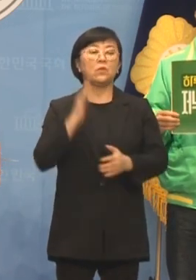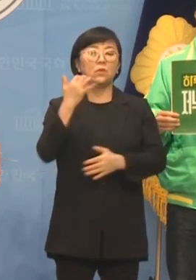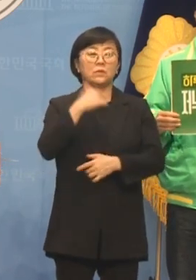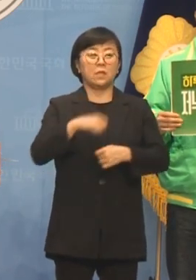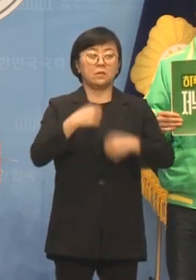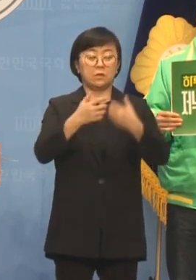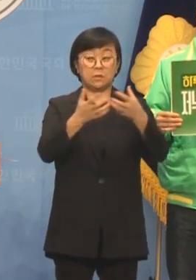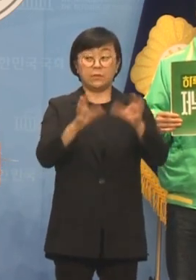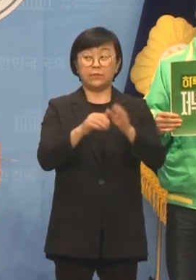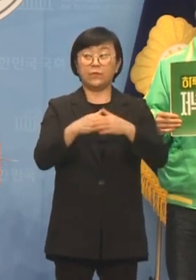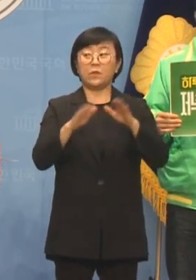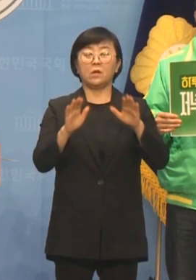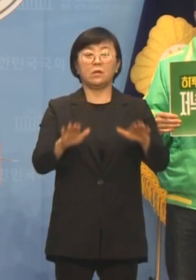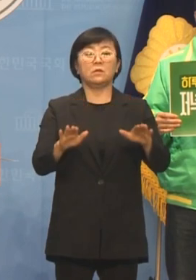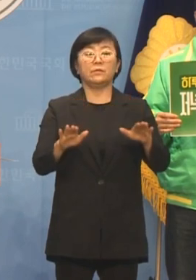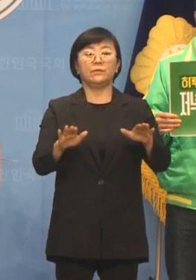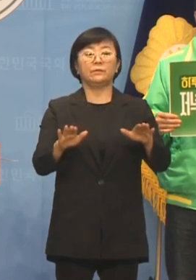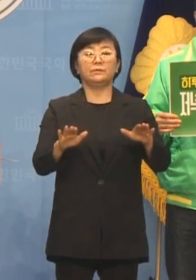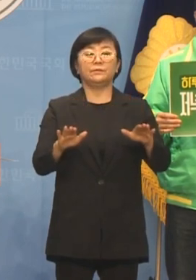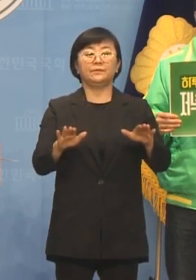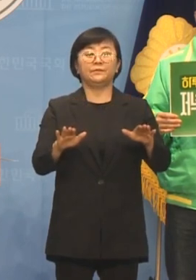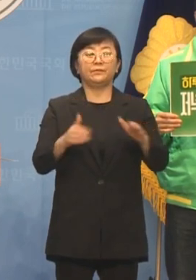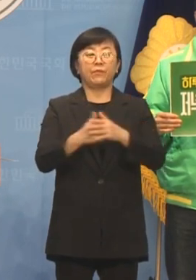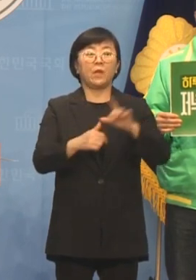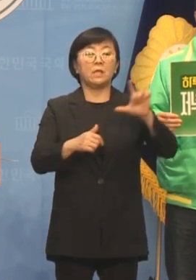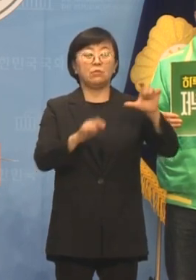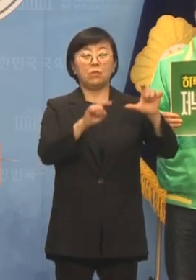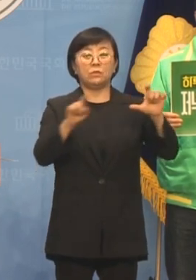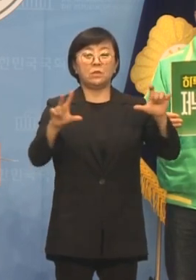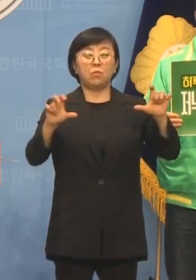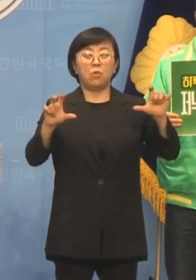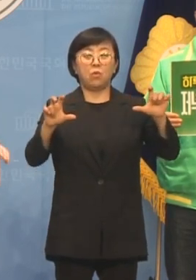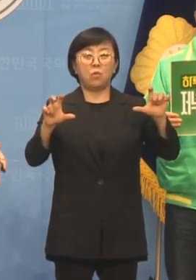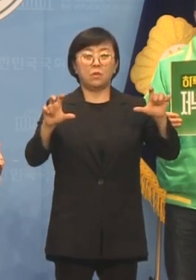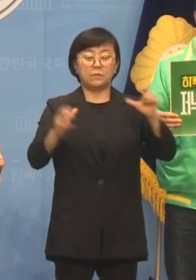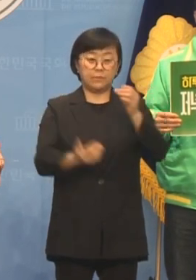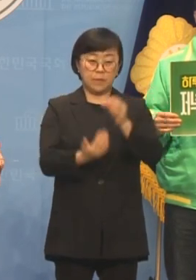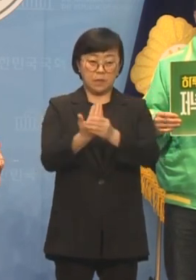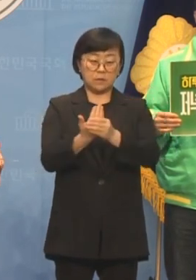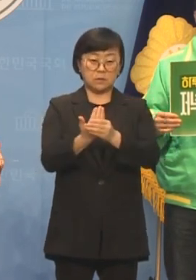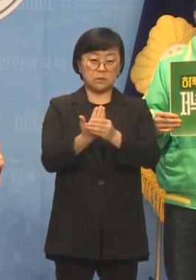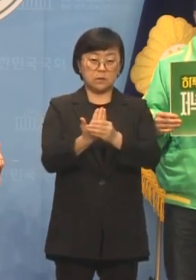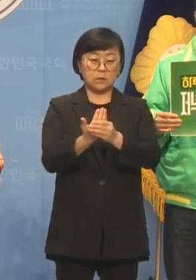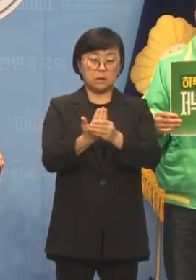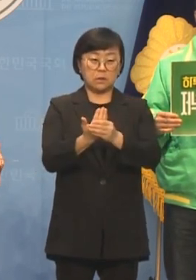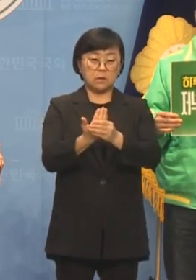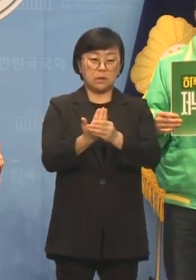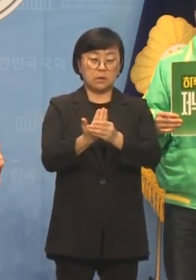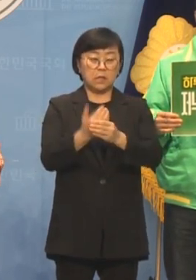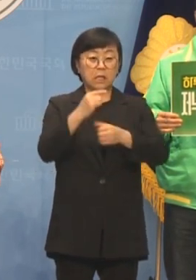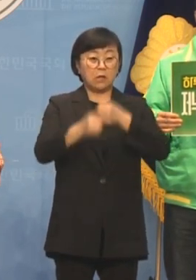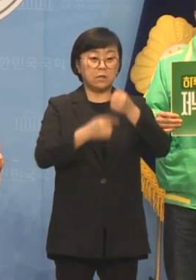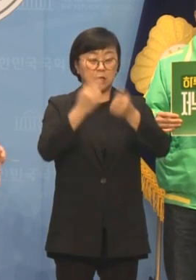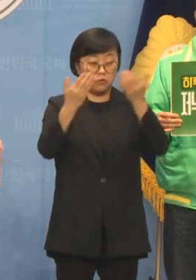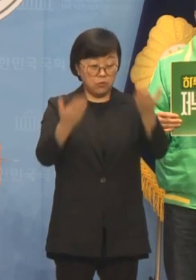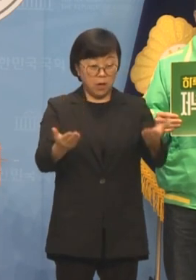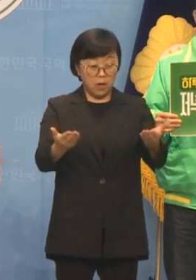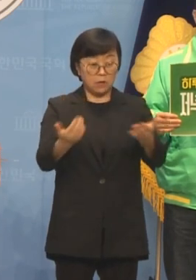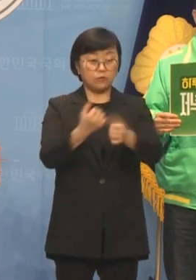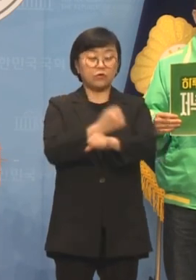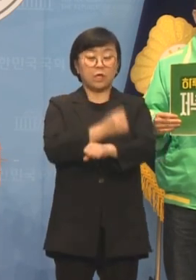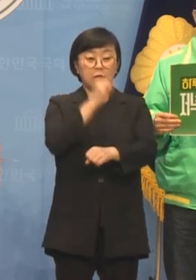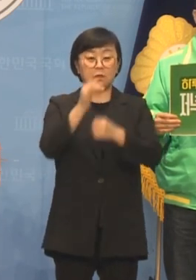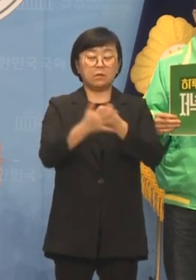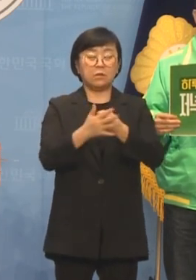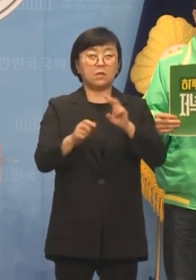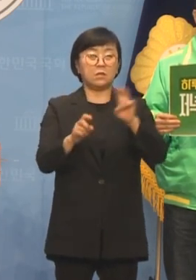정의당은 현재 15일부터 25일까지 발생하는 연차 유 유업 휴가를 20일에서